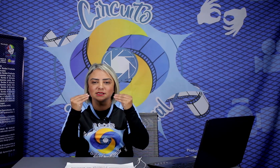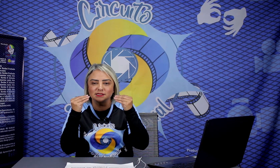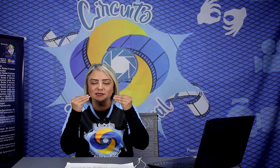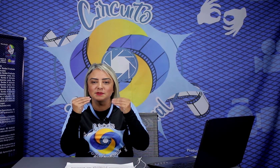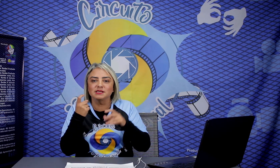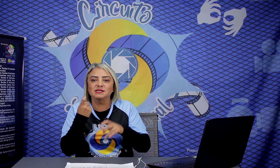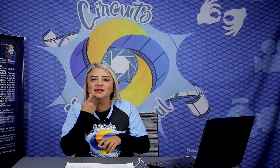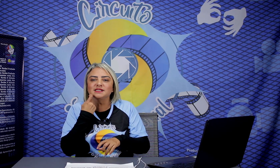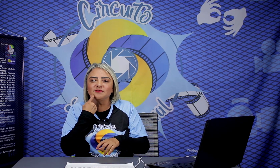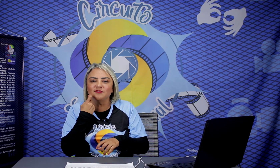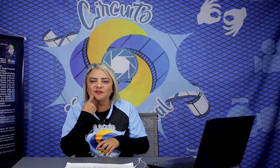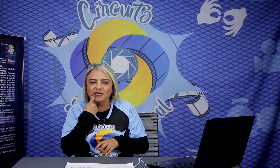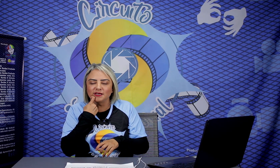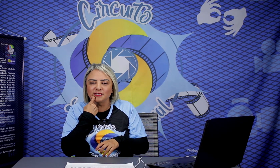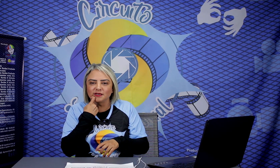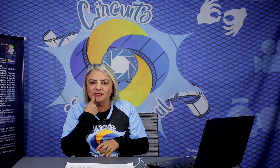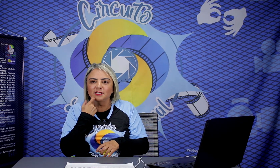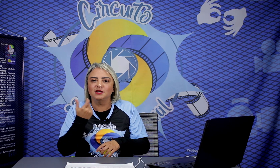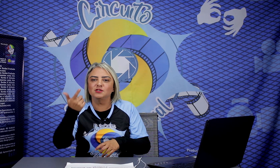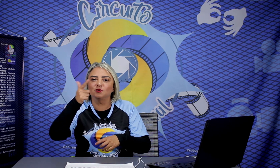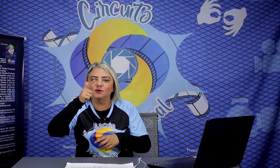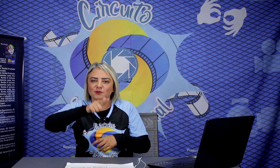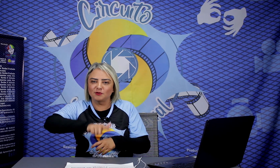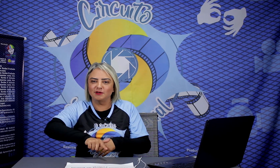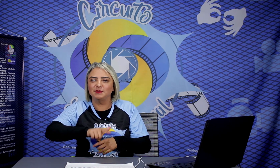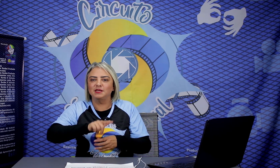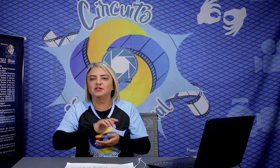Descansem, porque sexta-feira estou eu novamente aqui.